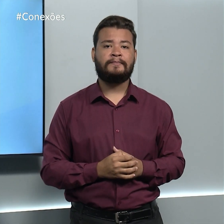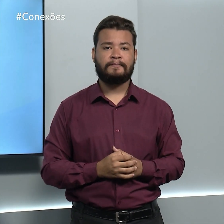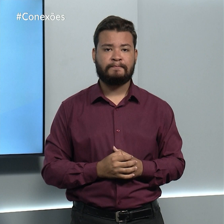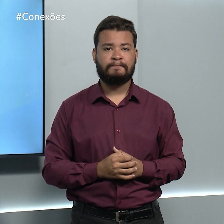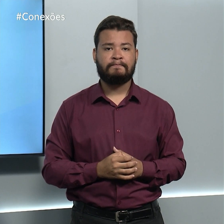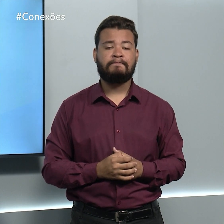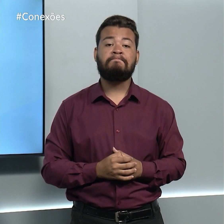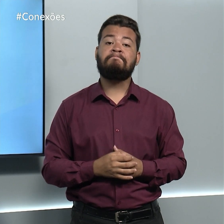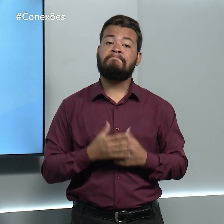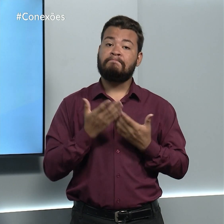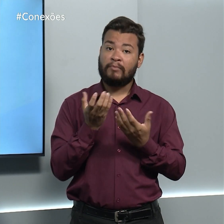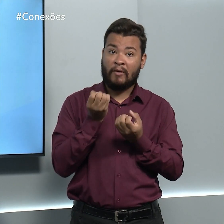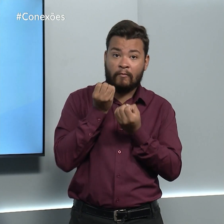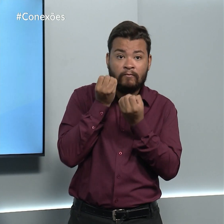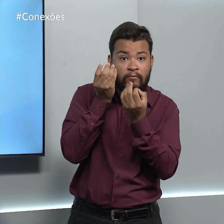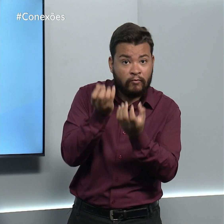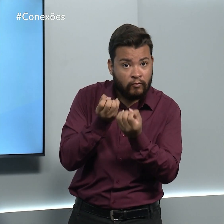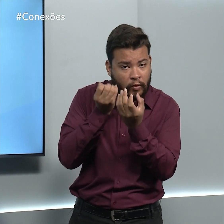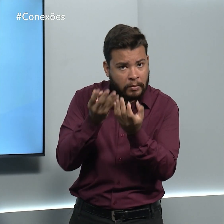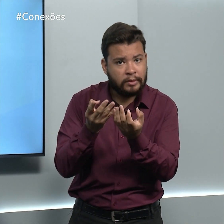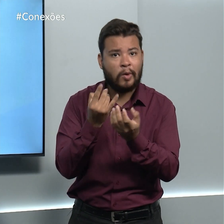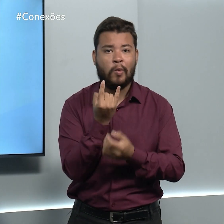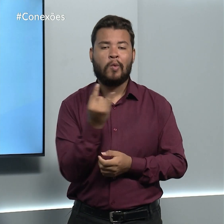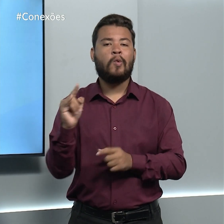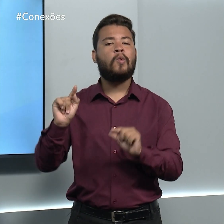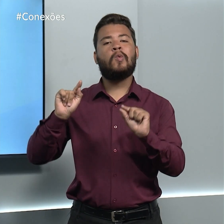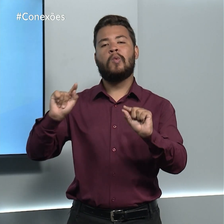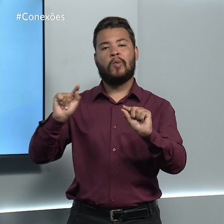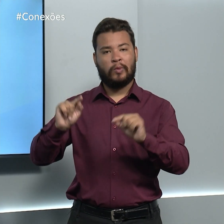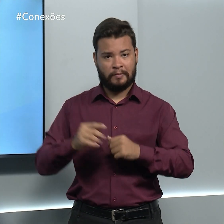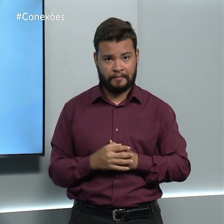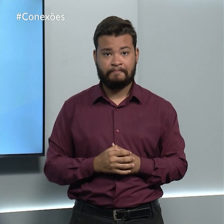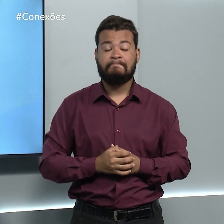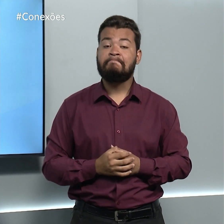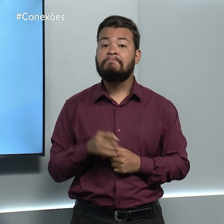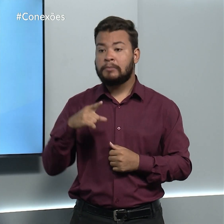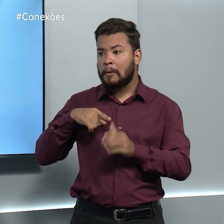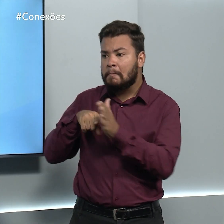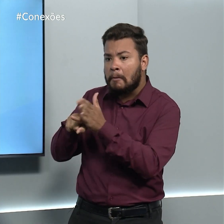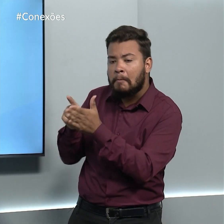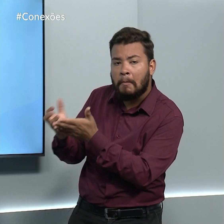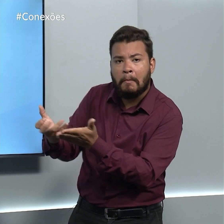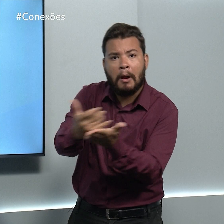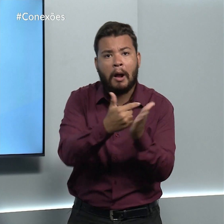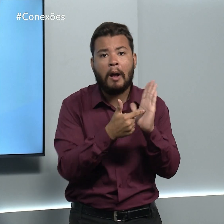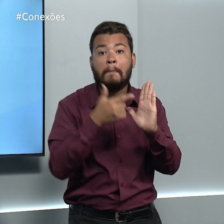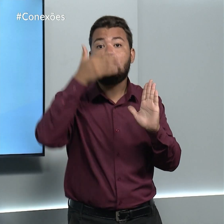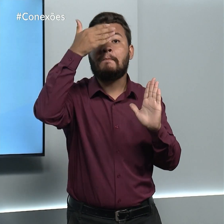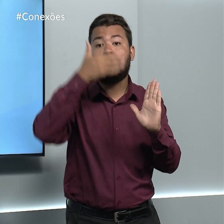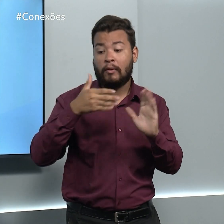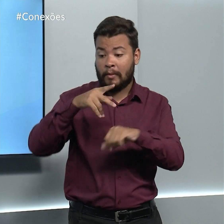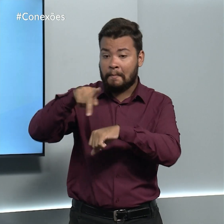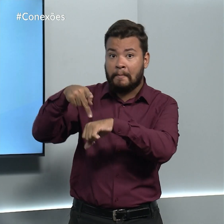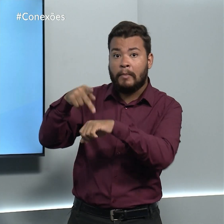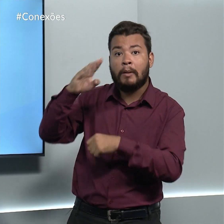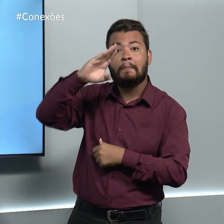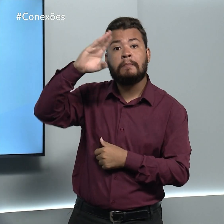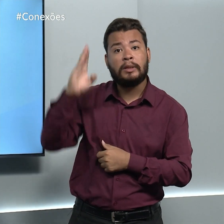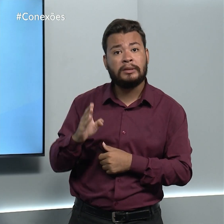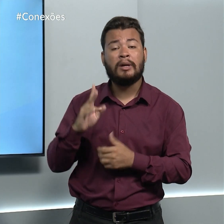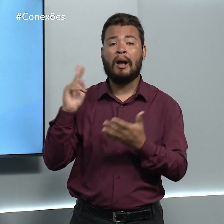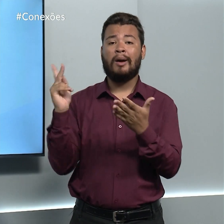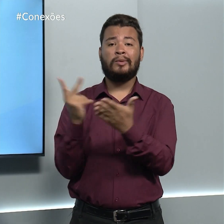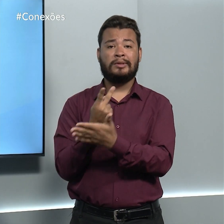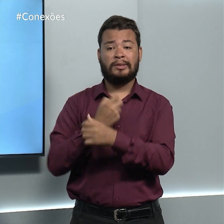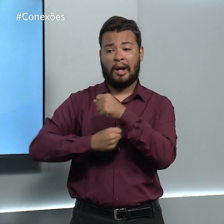Para fechar as nossas informações iniciais, esse levantamento também revelou que o Brasil registrou 1,5 milhão de mortes